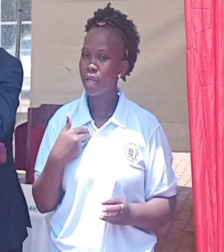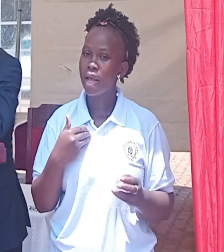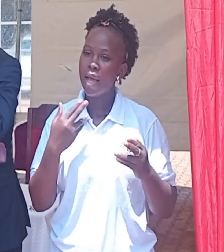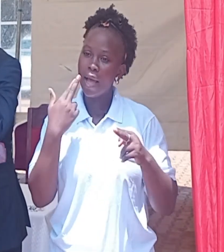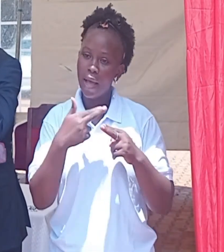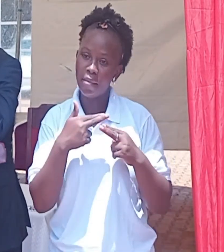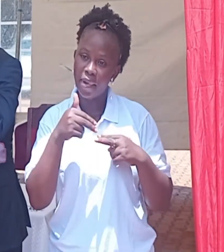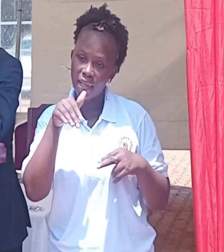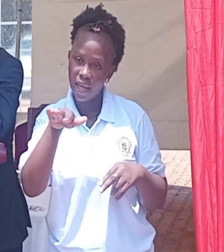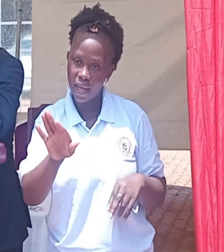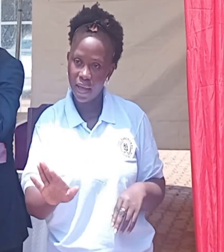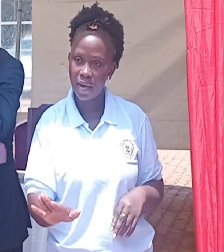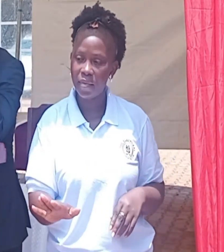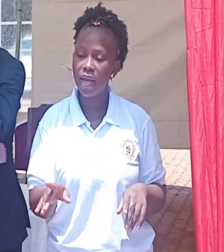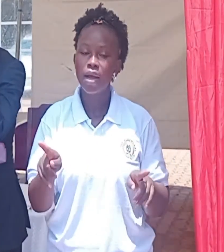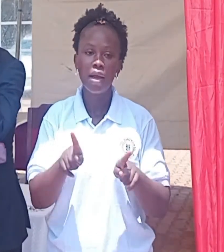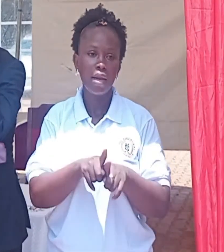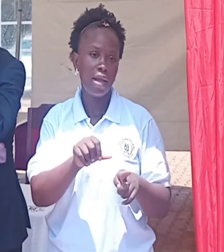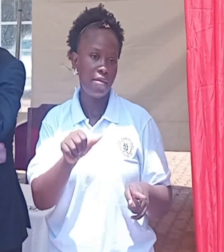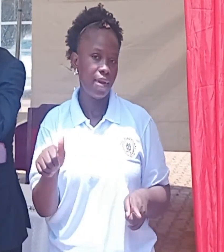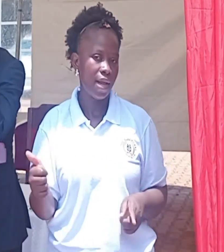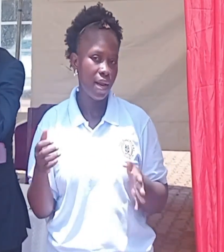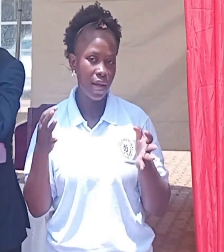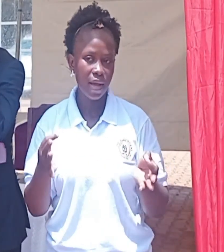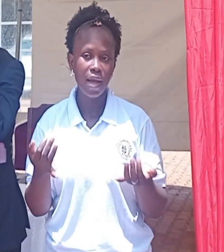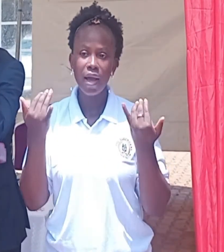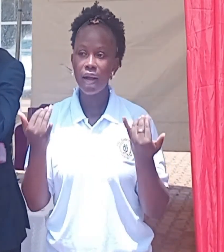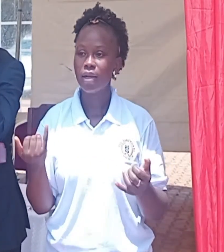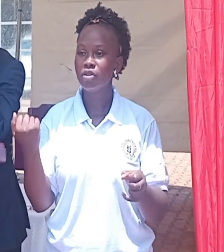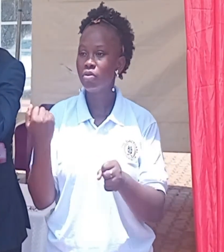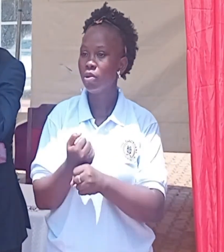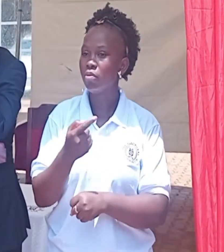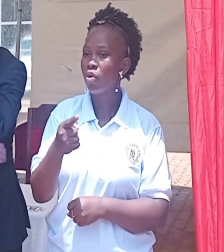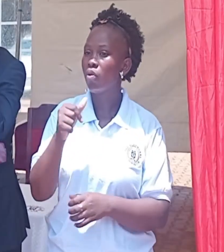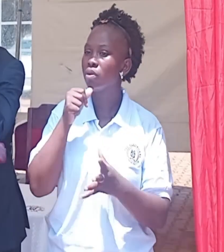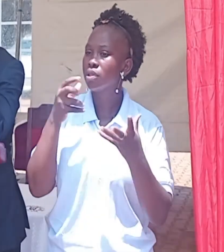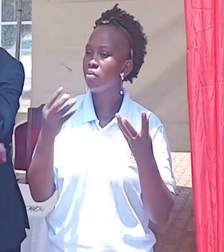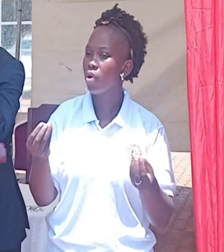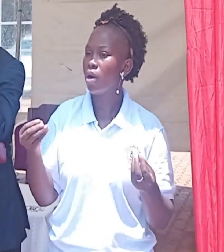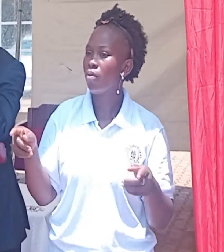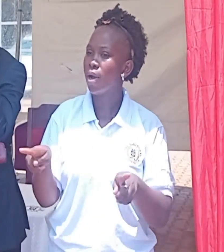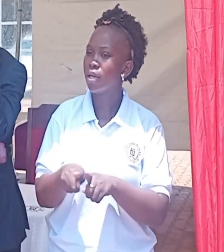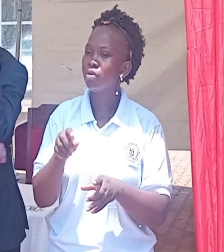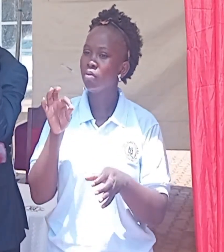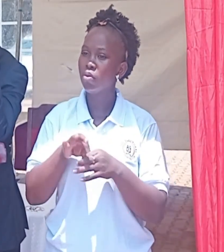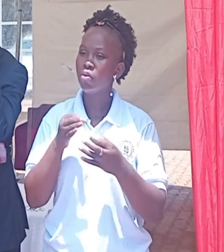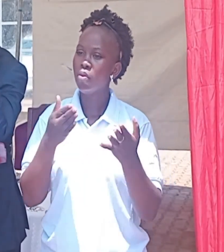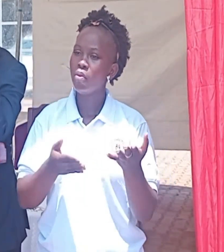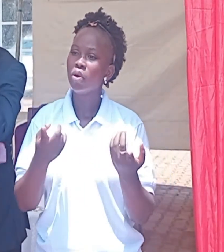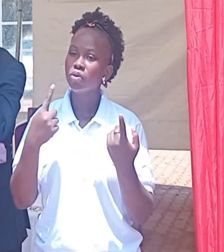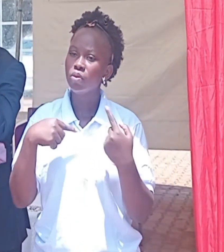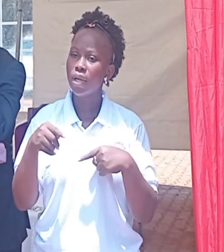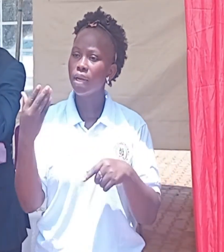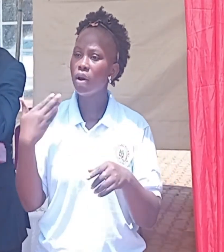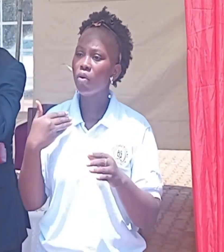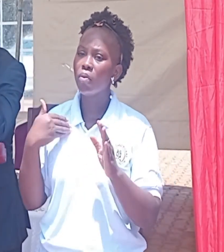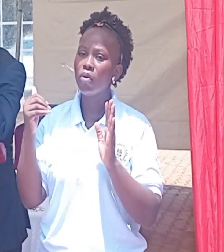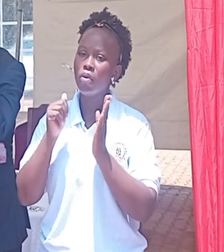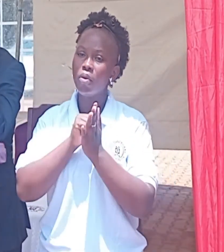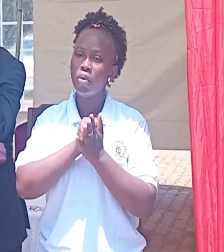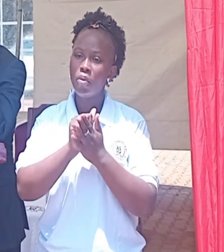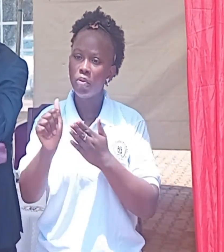amanya gaabwe n'ebirala. Kati omulimu ogwo si mwangu ate tugenda kukulira bweru bya